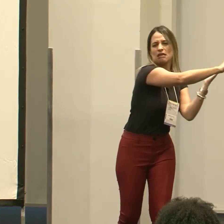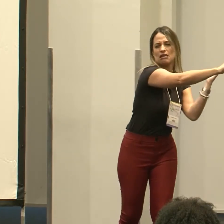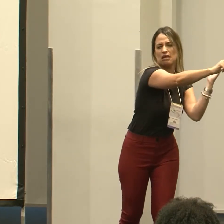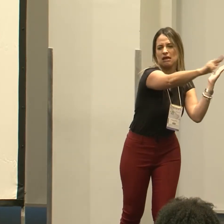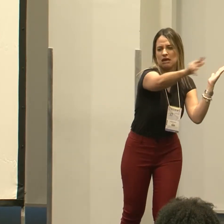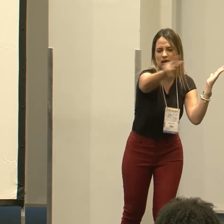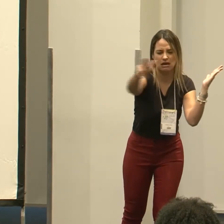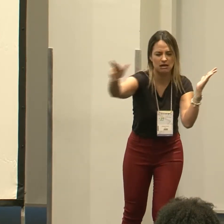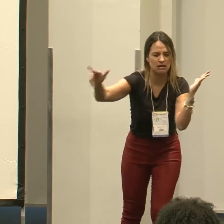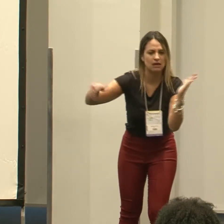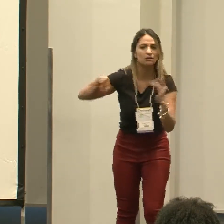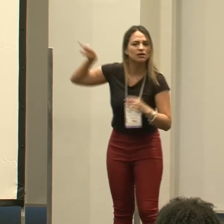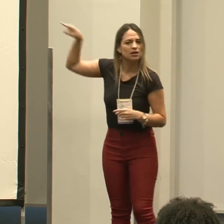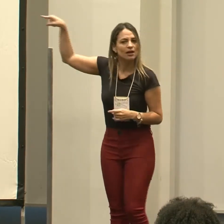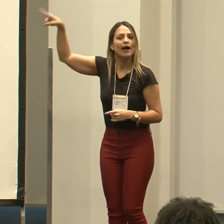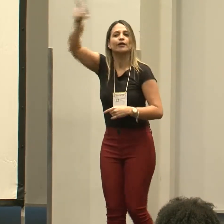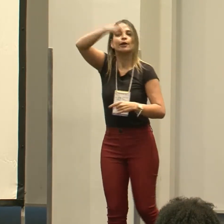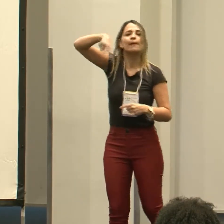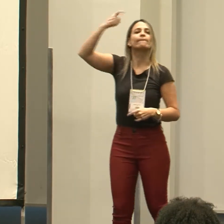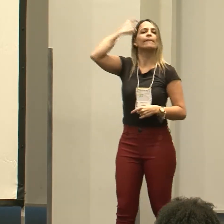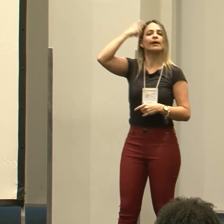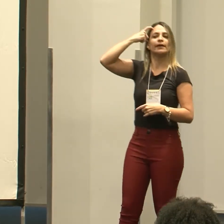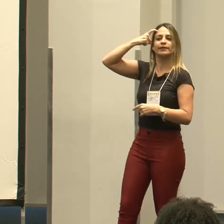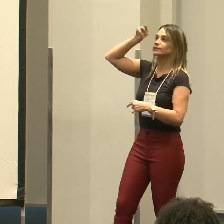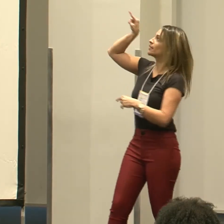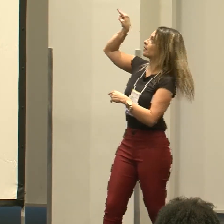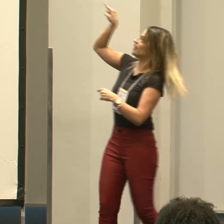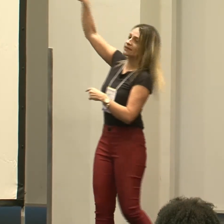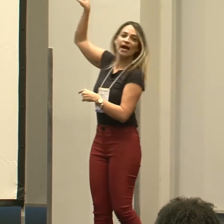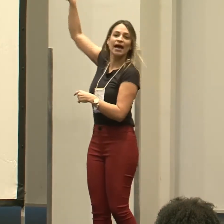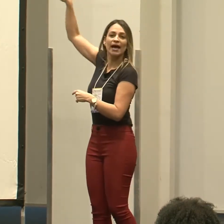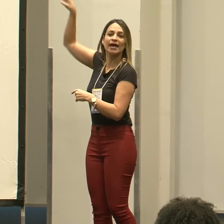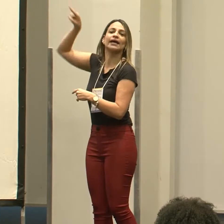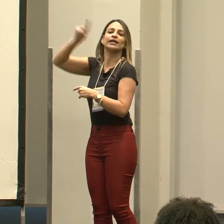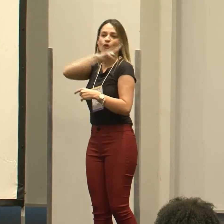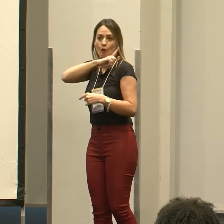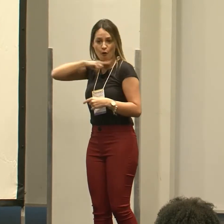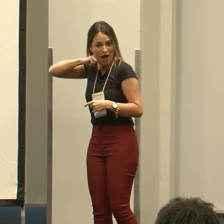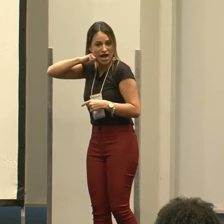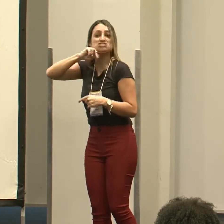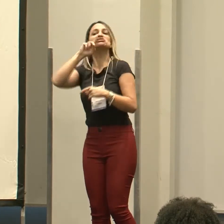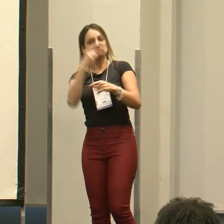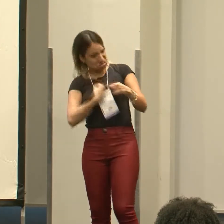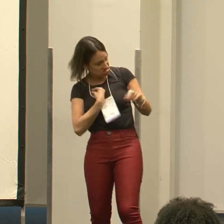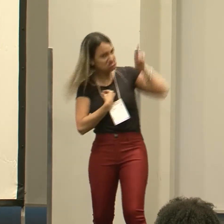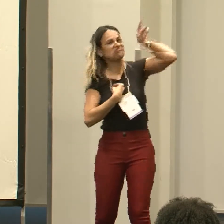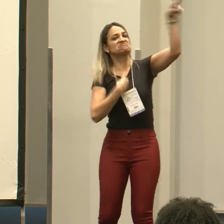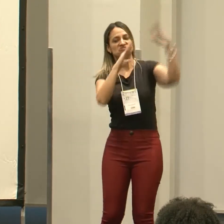Existe menção de Lepé, Bonnet, mas de UE nós não encontramos.